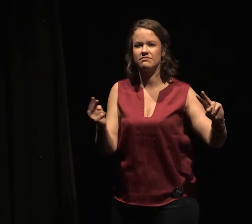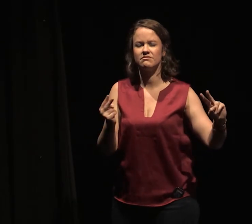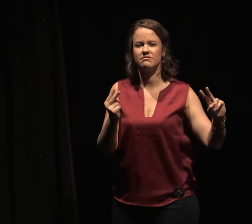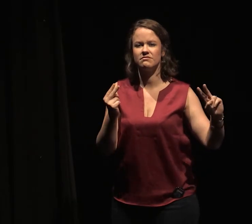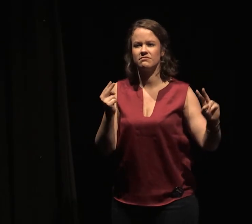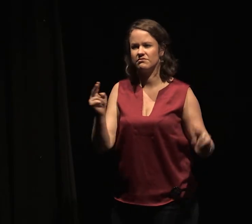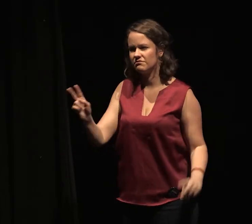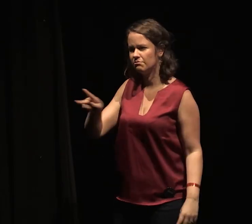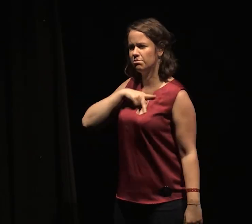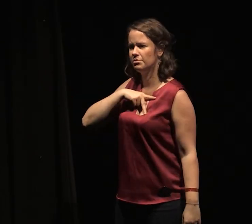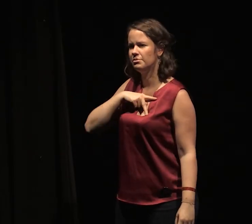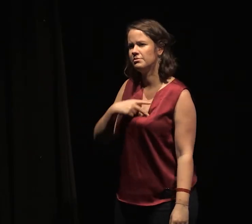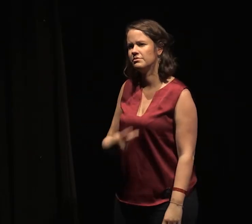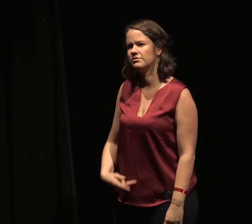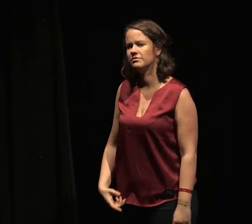m'appartient.